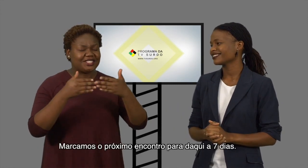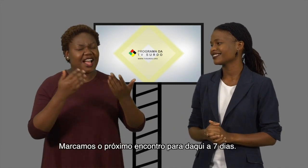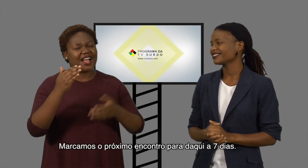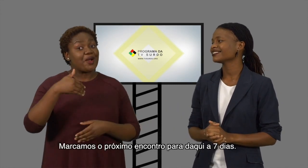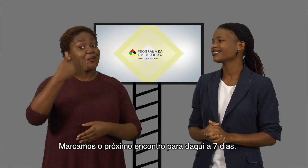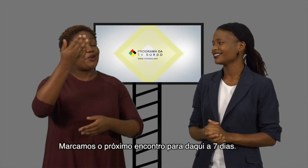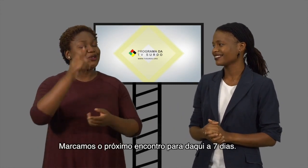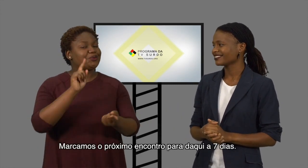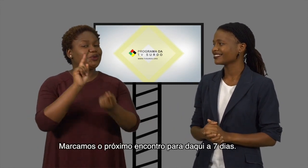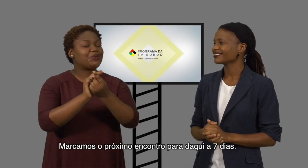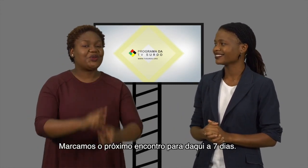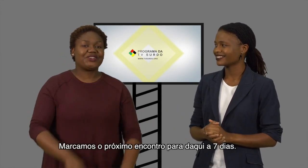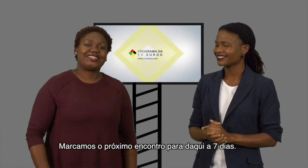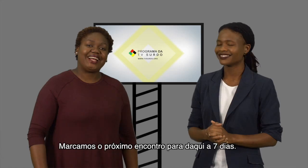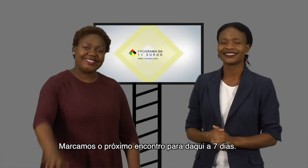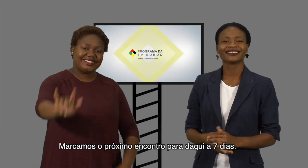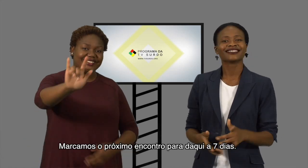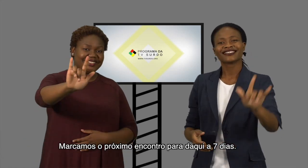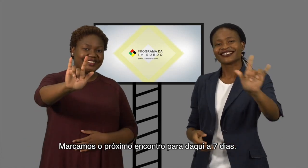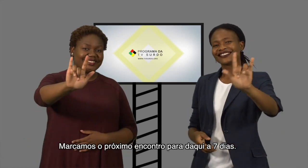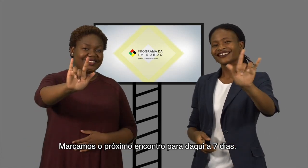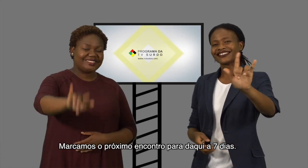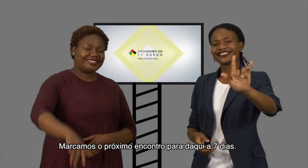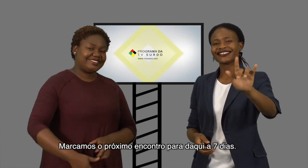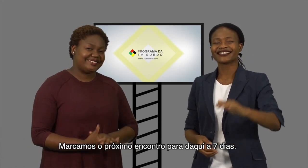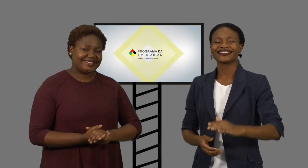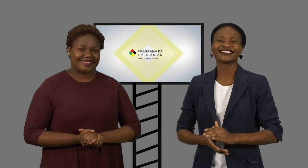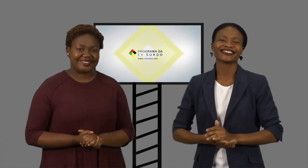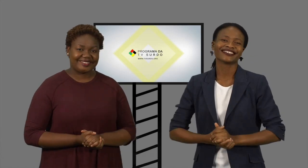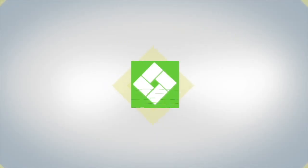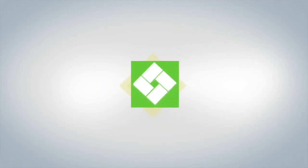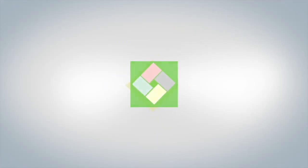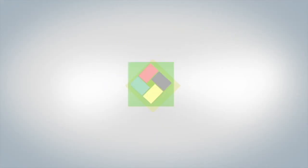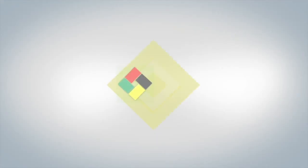Marcamos o próximo encontro para daqui a 7 dias.